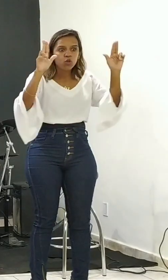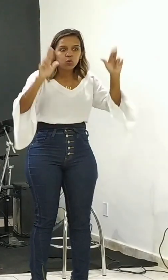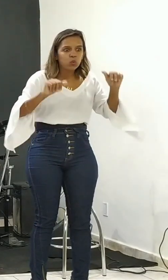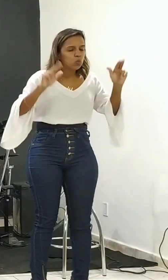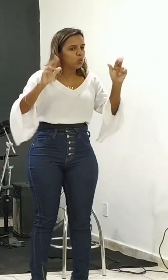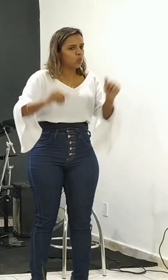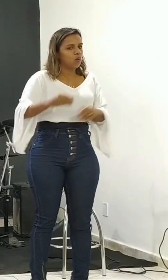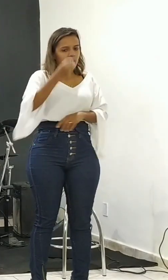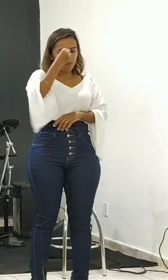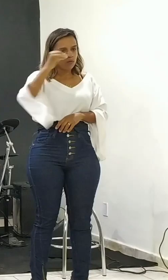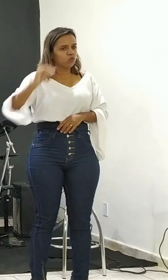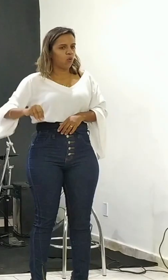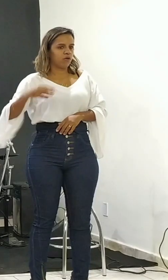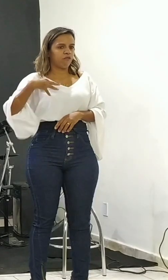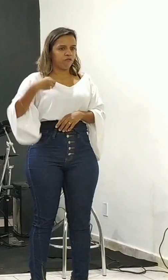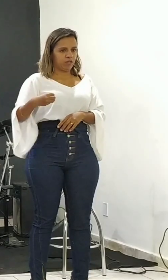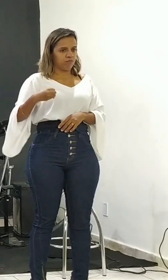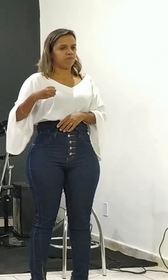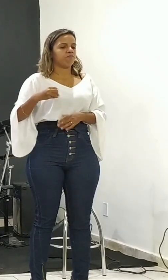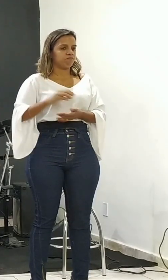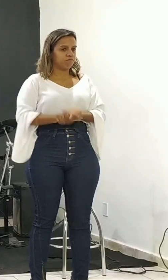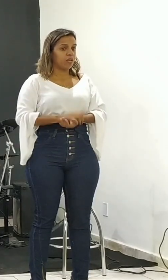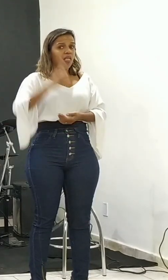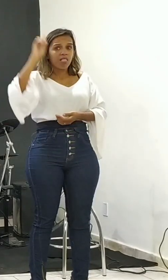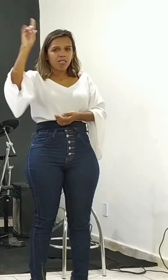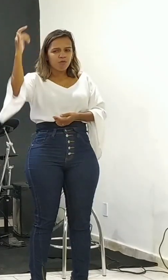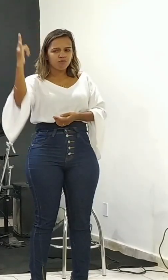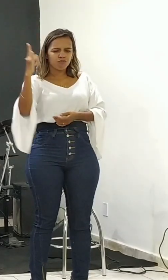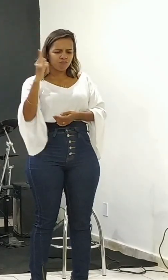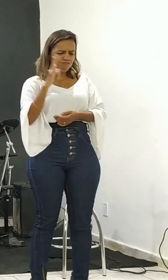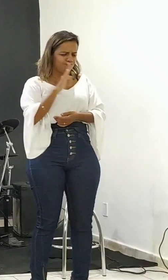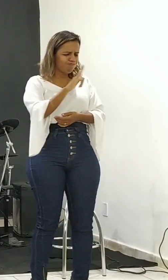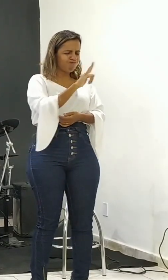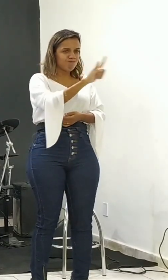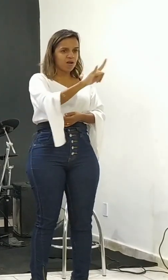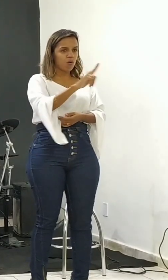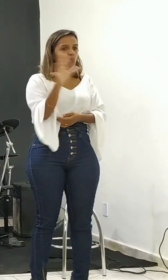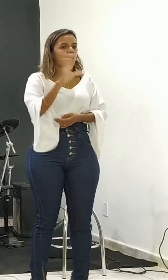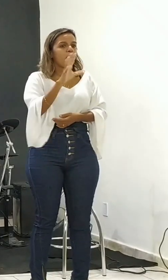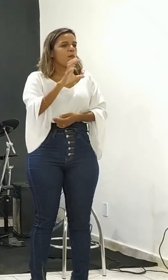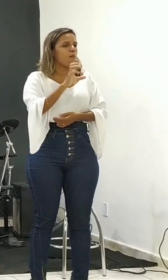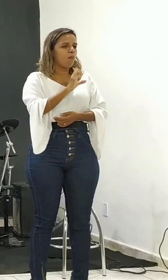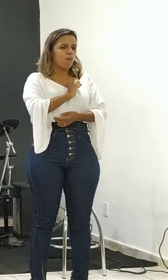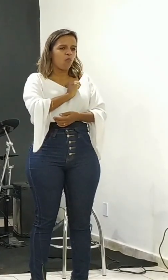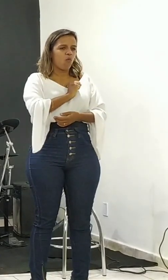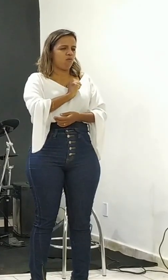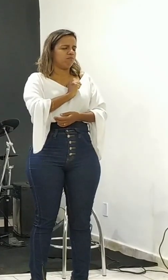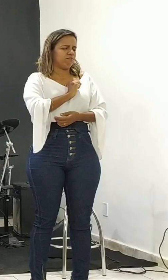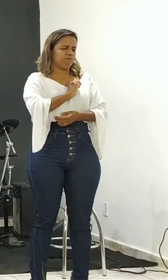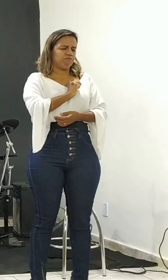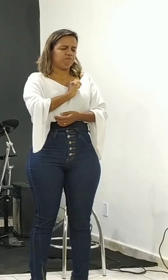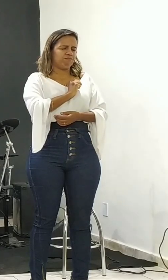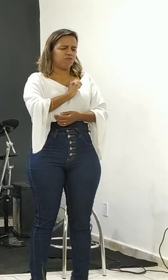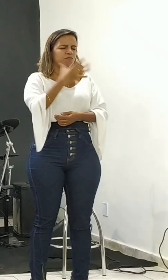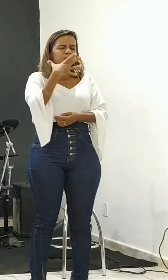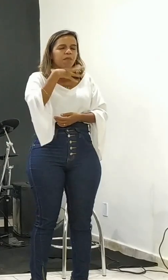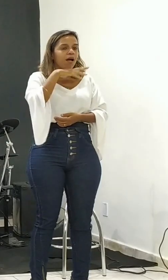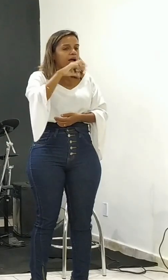seu filho. Deus te ama com amor de pai, um amor tão